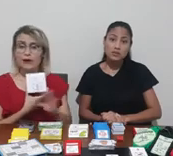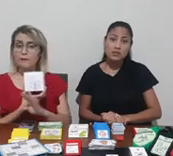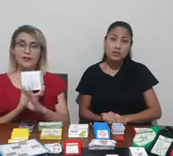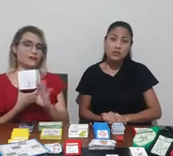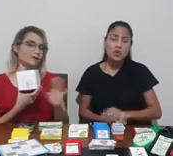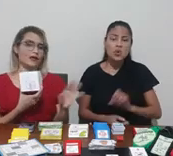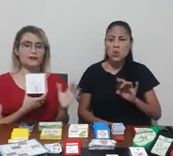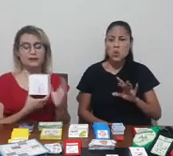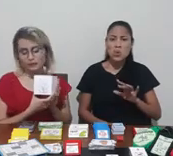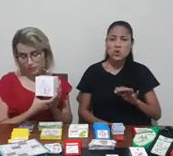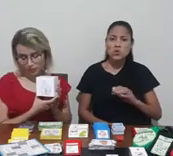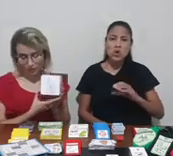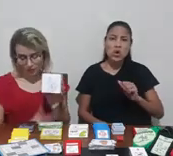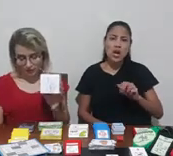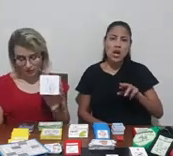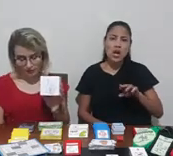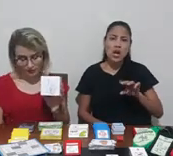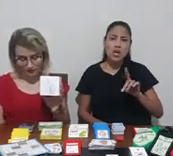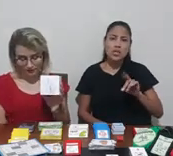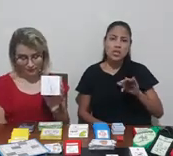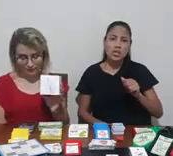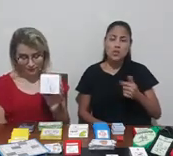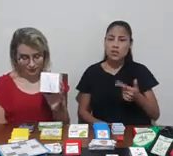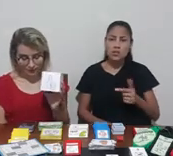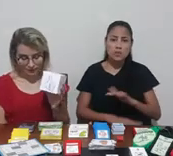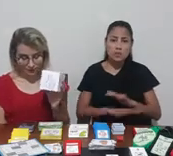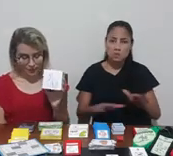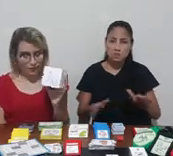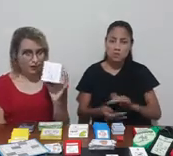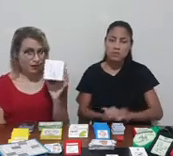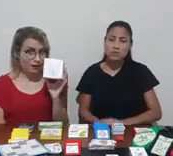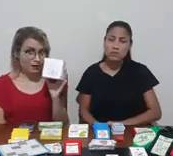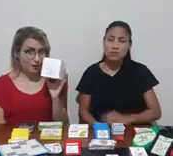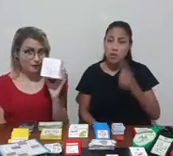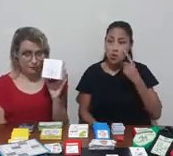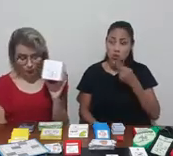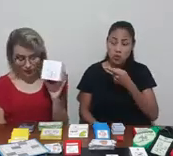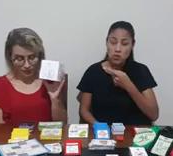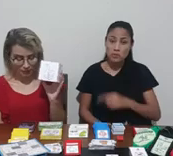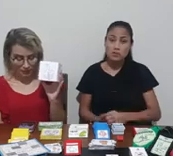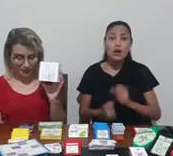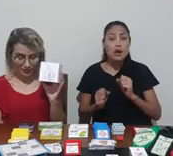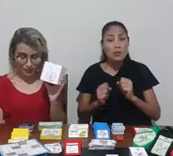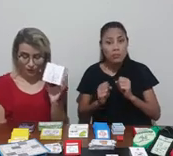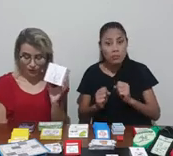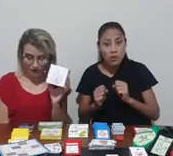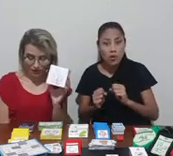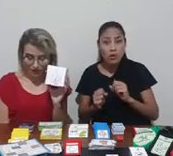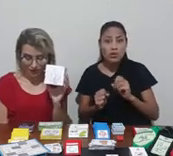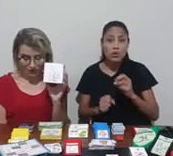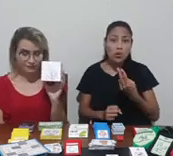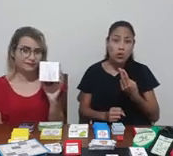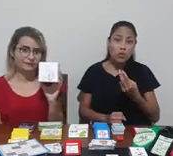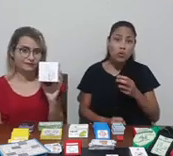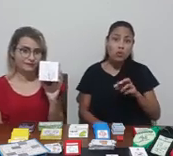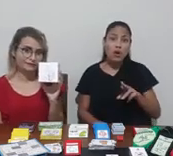ou é apenas um cardinal sem representação? Olha lá, hein? Pode ser representação ou